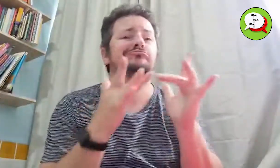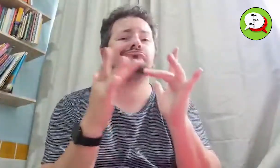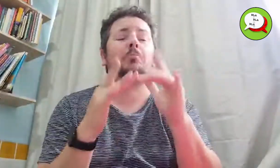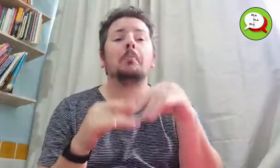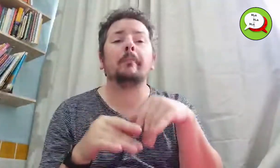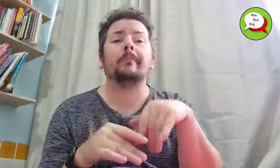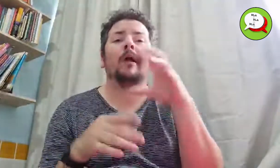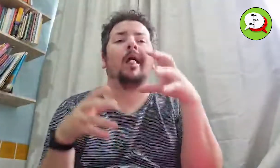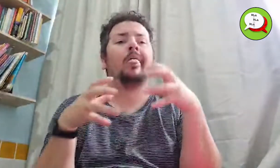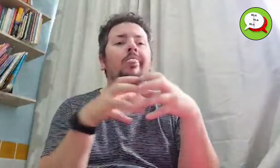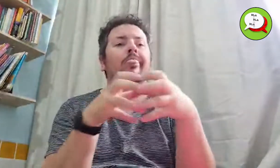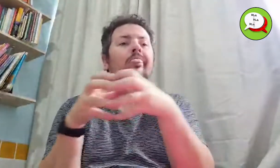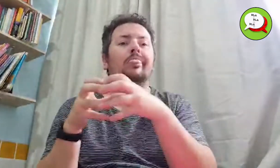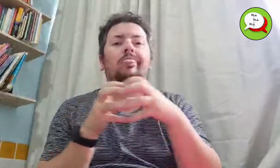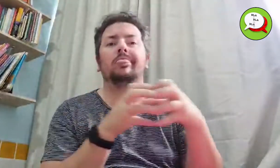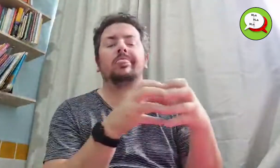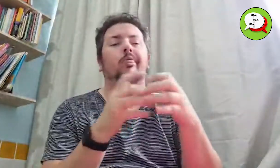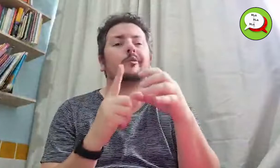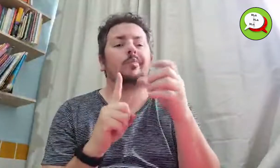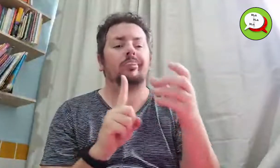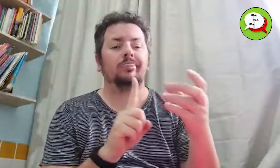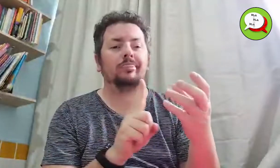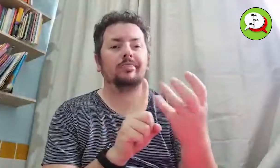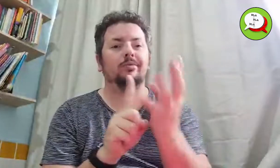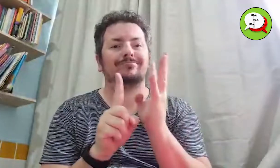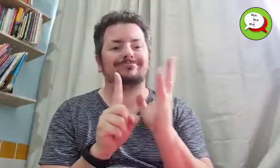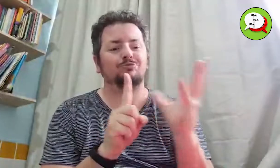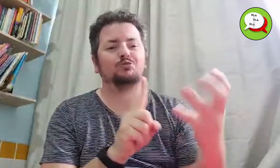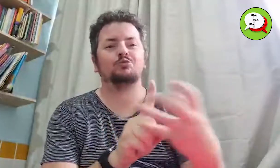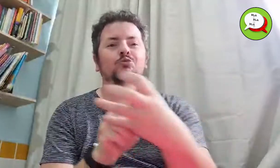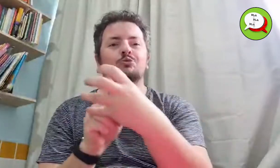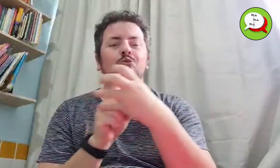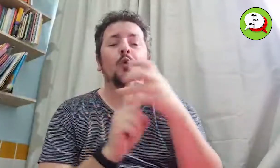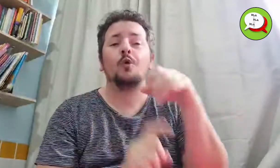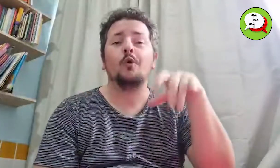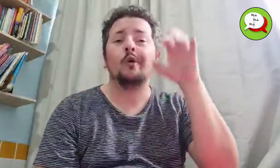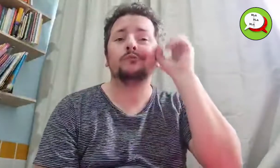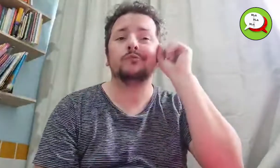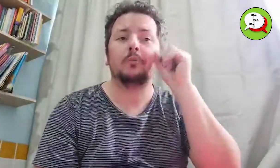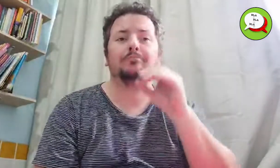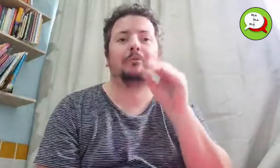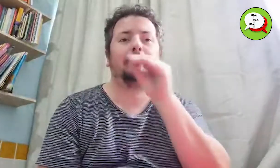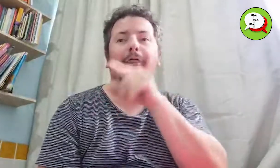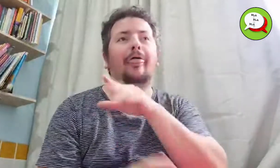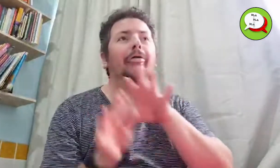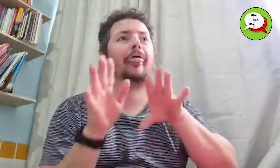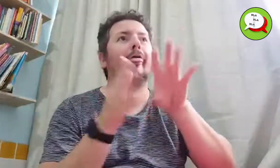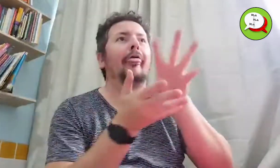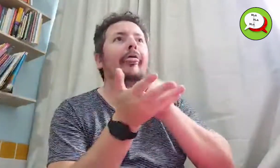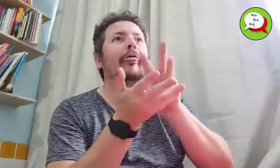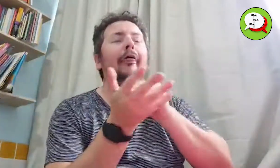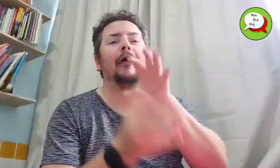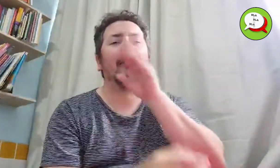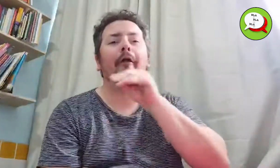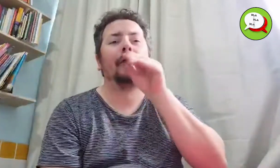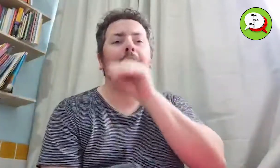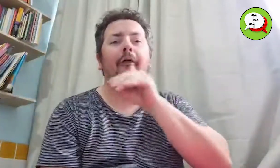anos, mas ele não tinha convivência com a comunidade surda, ele só convivia com os ouvintes